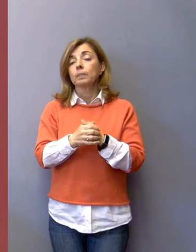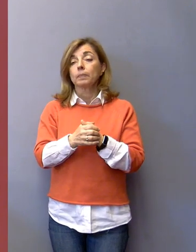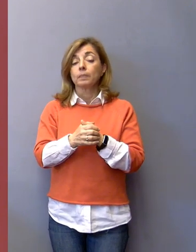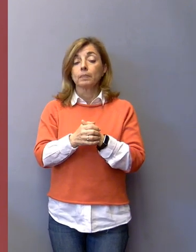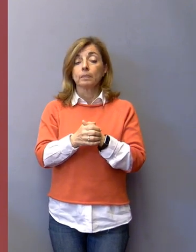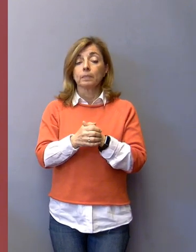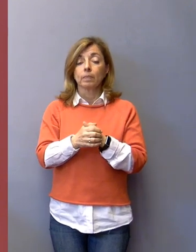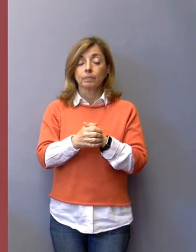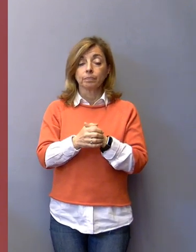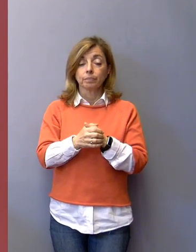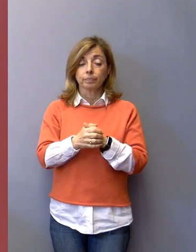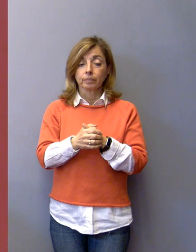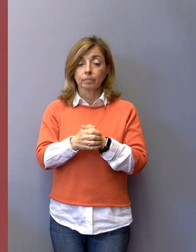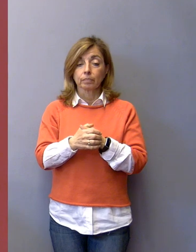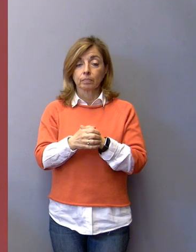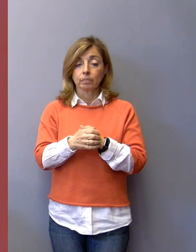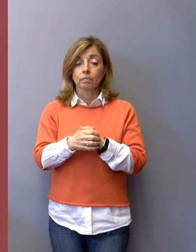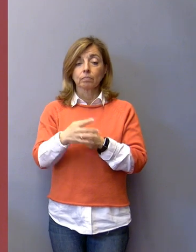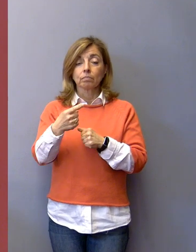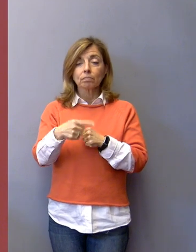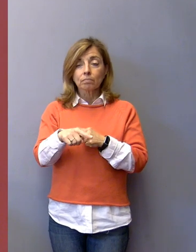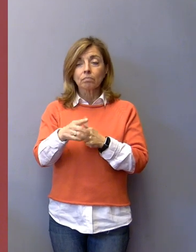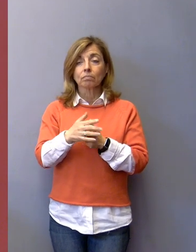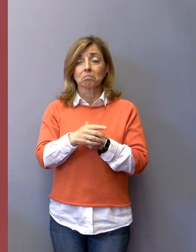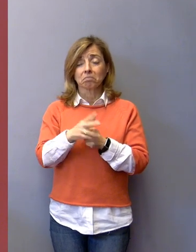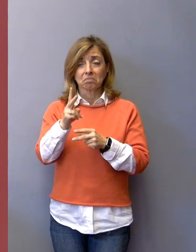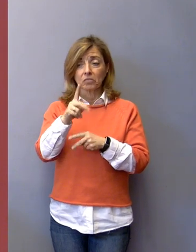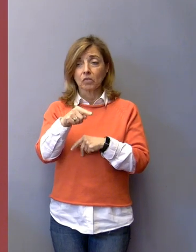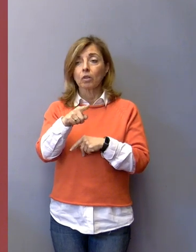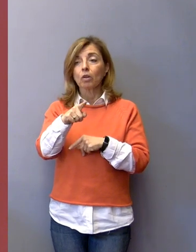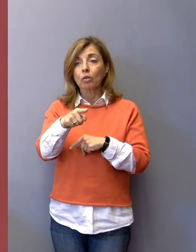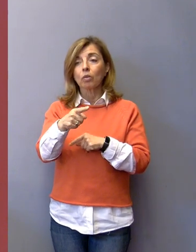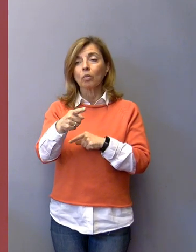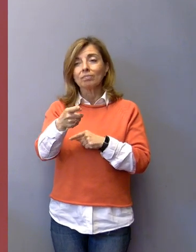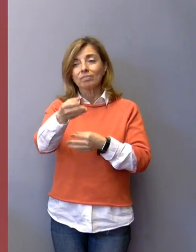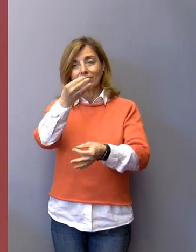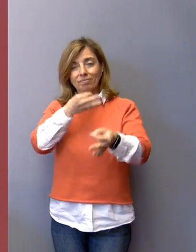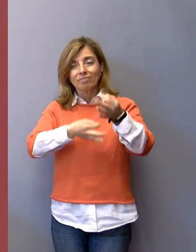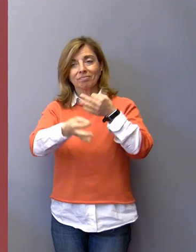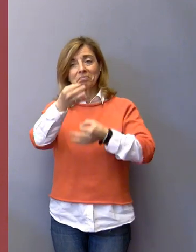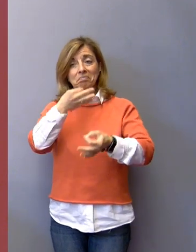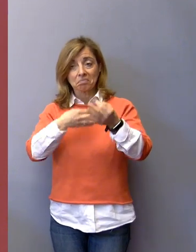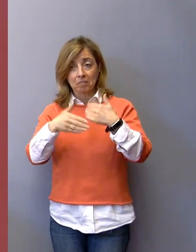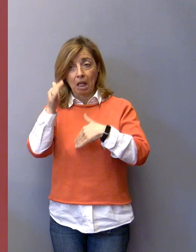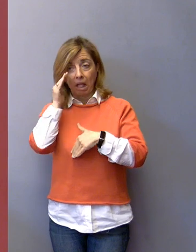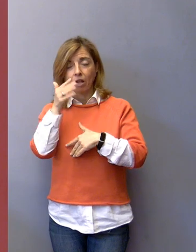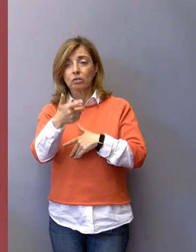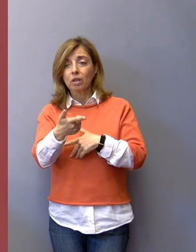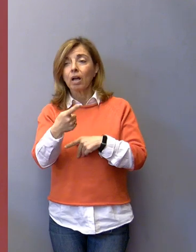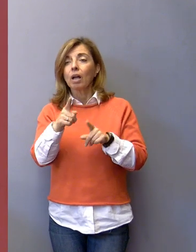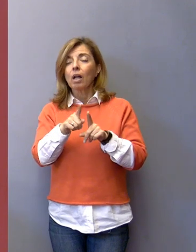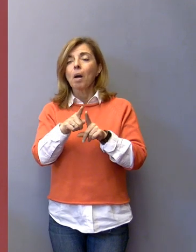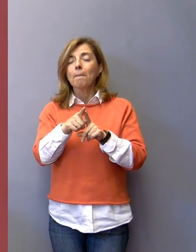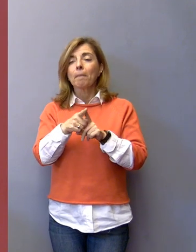a malincuore non ho ascoltato una discussione che mettesse l'accento sulle questioni veramente nodali di questo